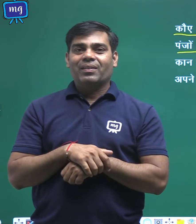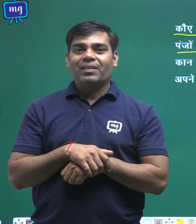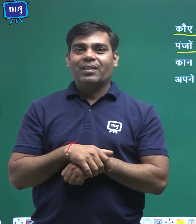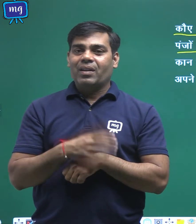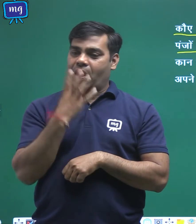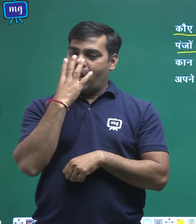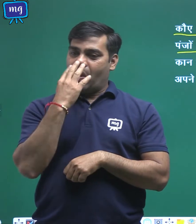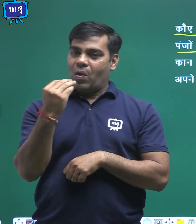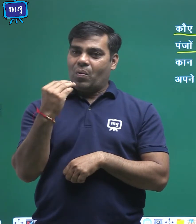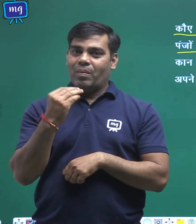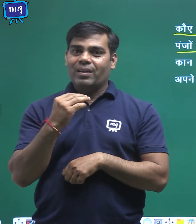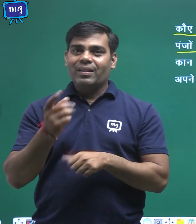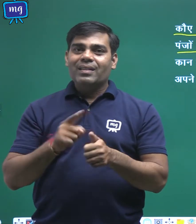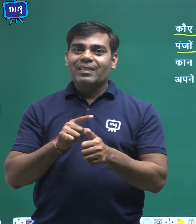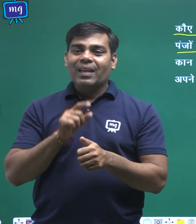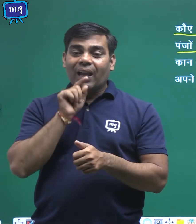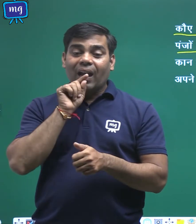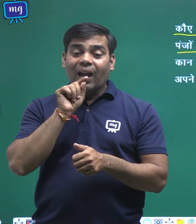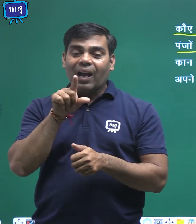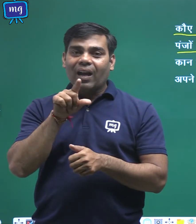लोमड़ से कहा,